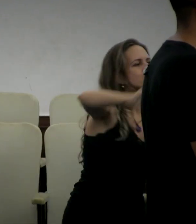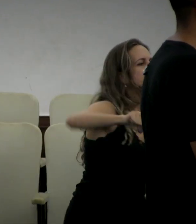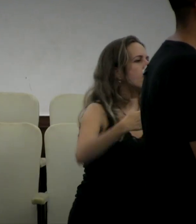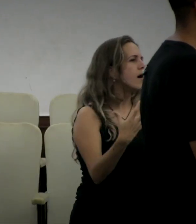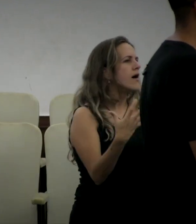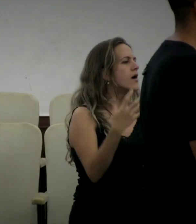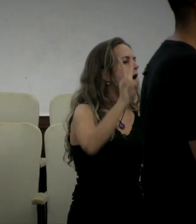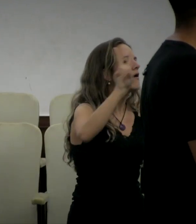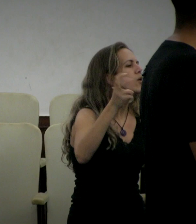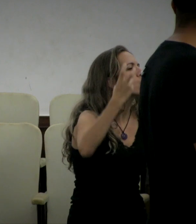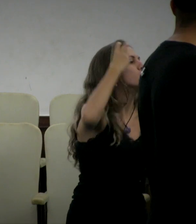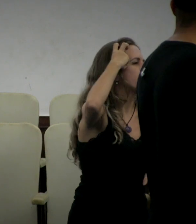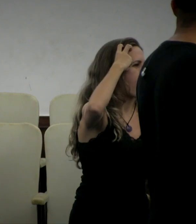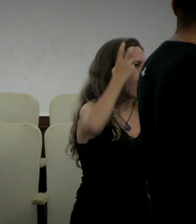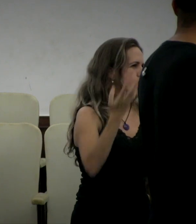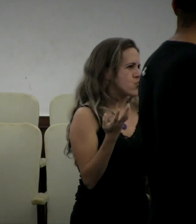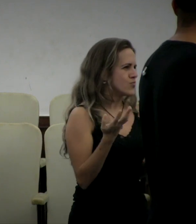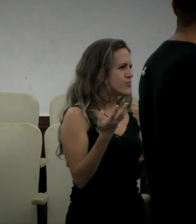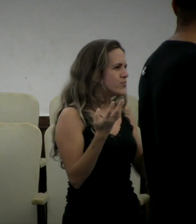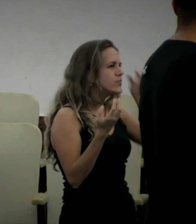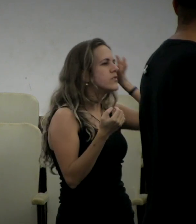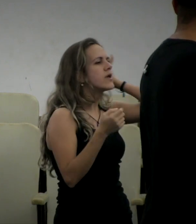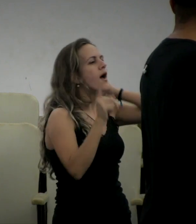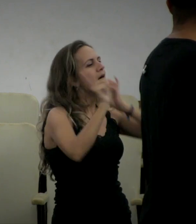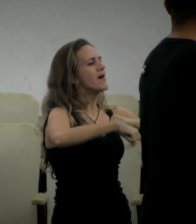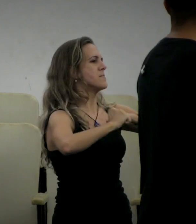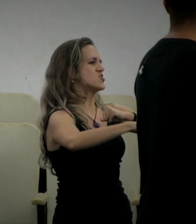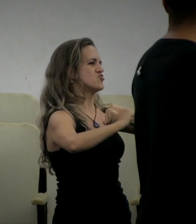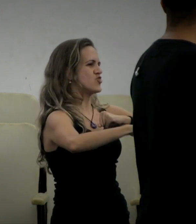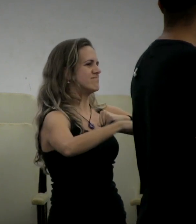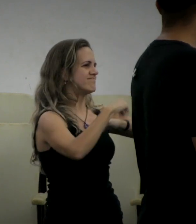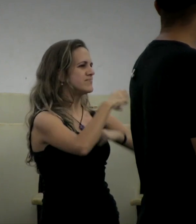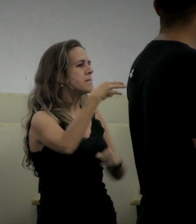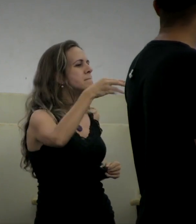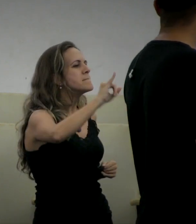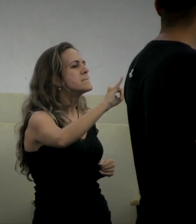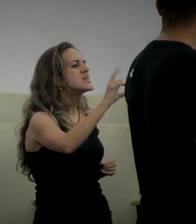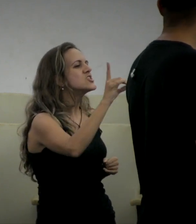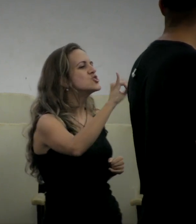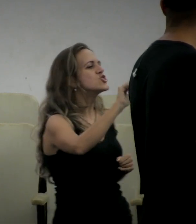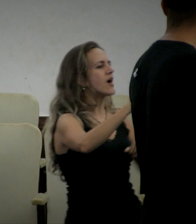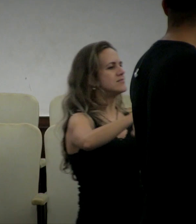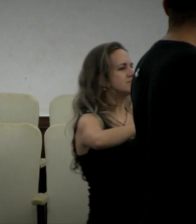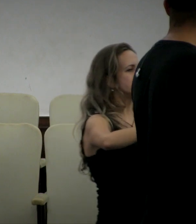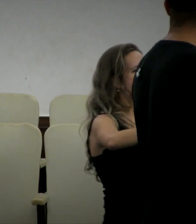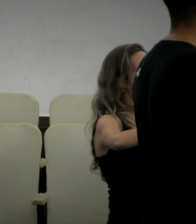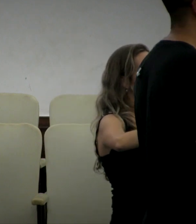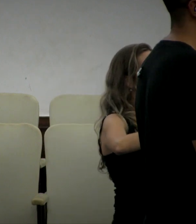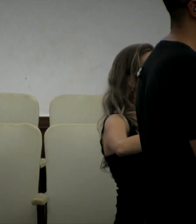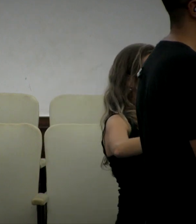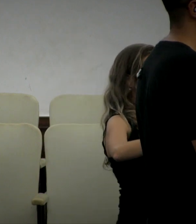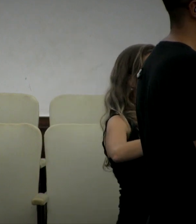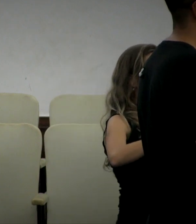importância de mudarmos um pouco essa questão cultural ligada